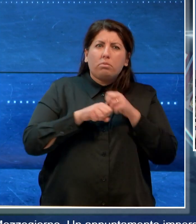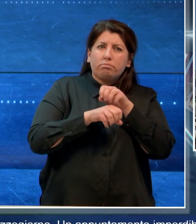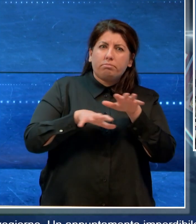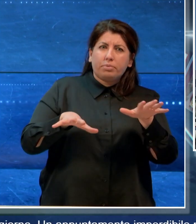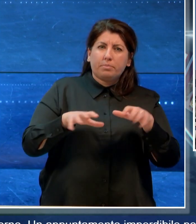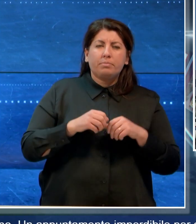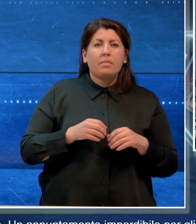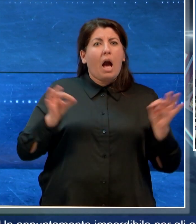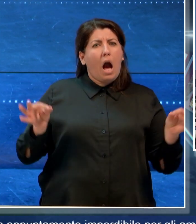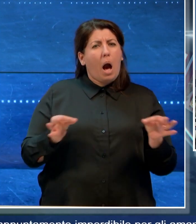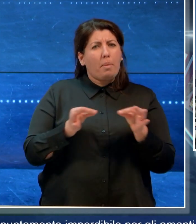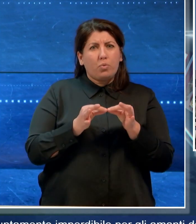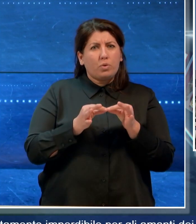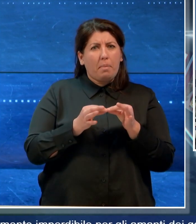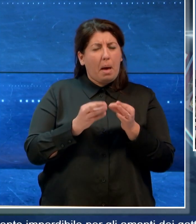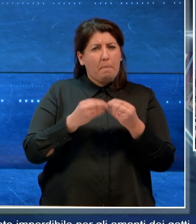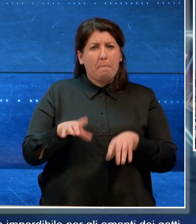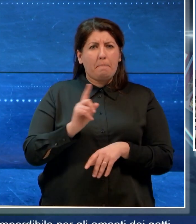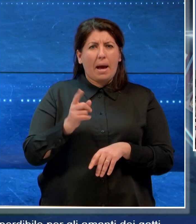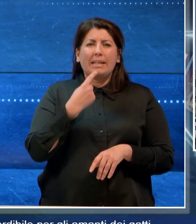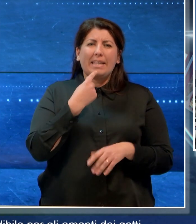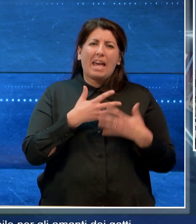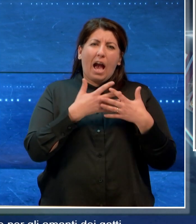imperdibile per gli amanti dei gatti.